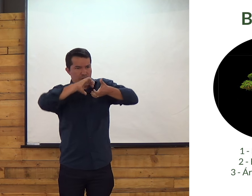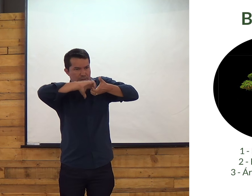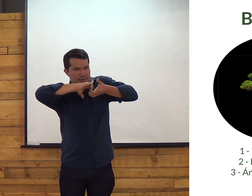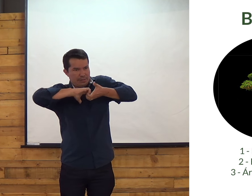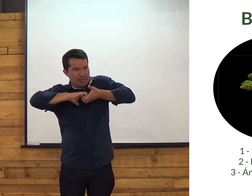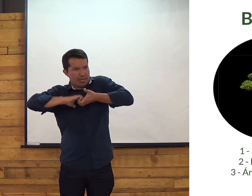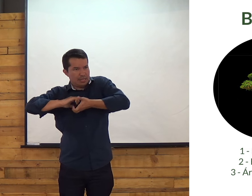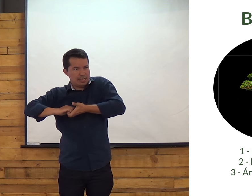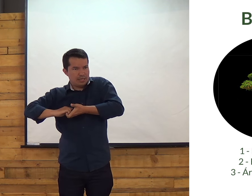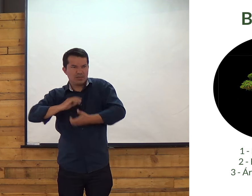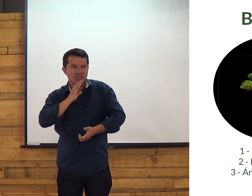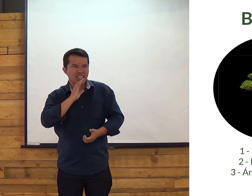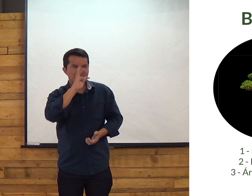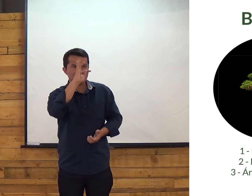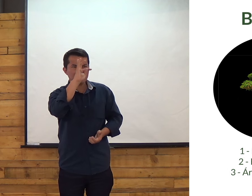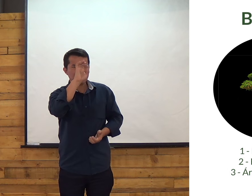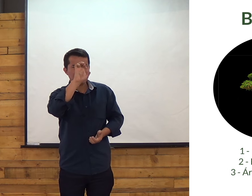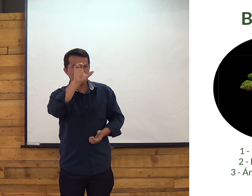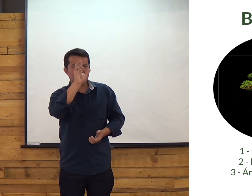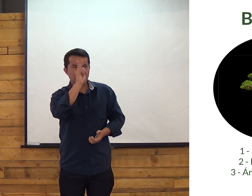Então você planta essa árvore,